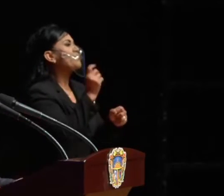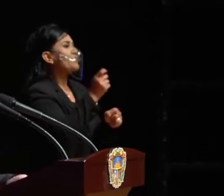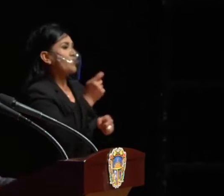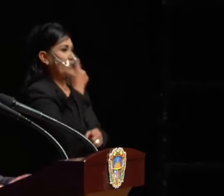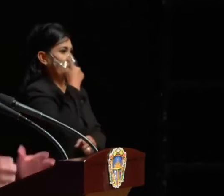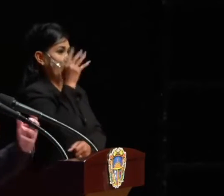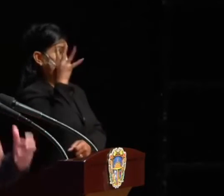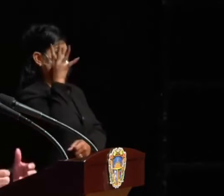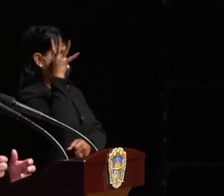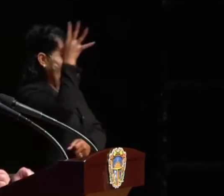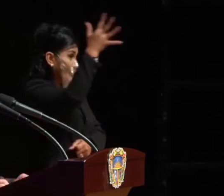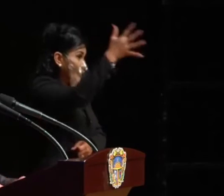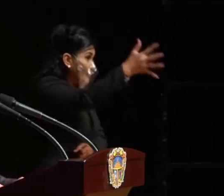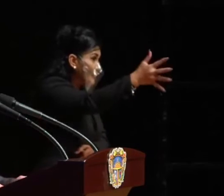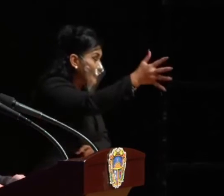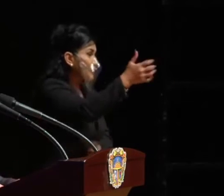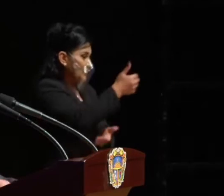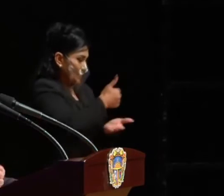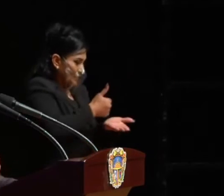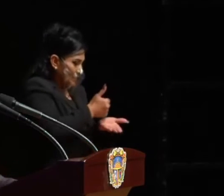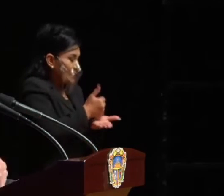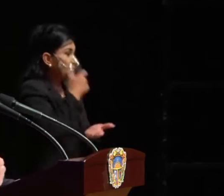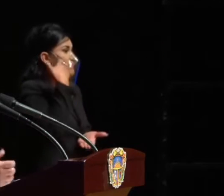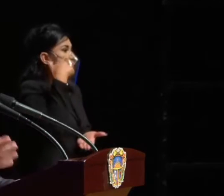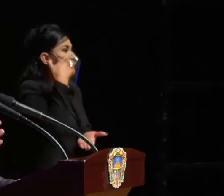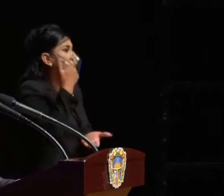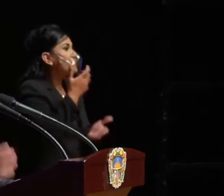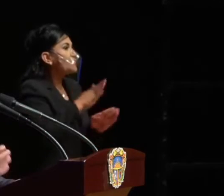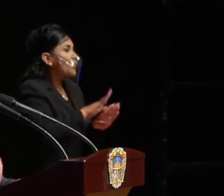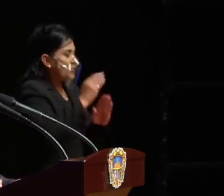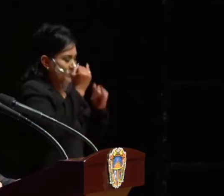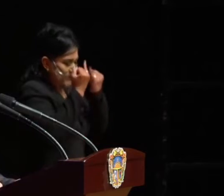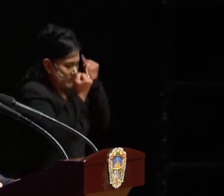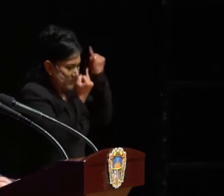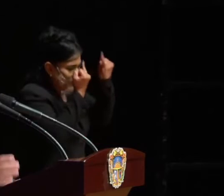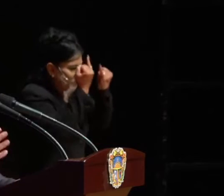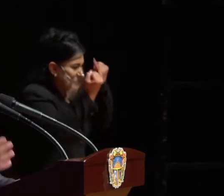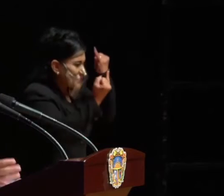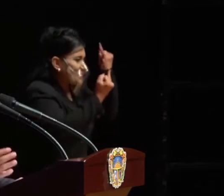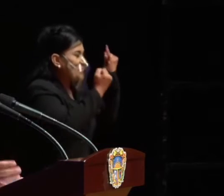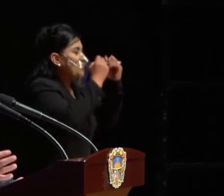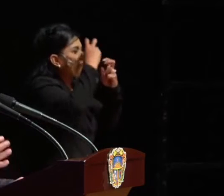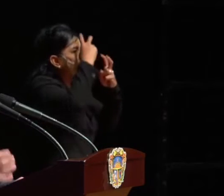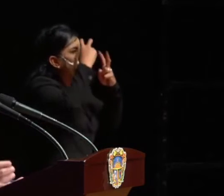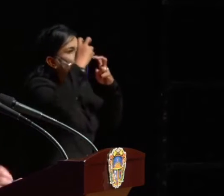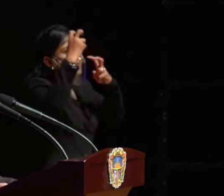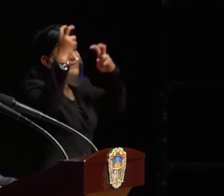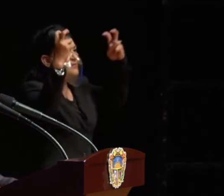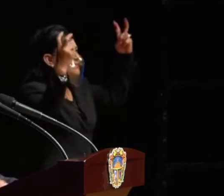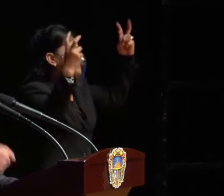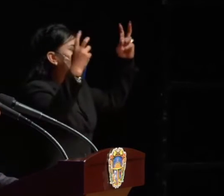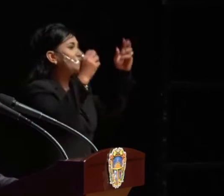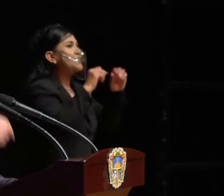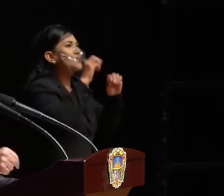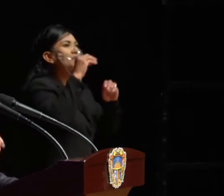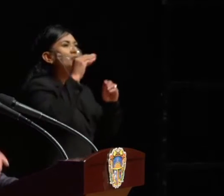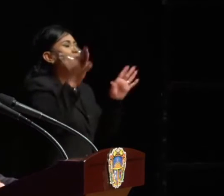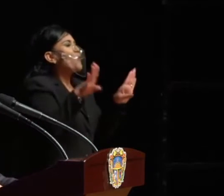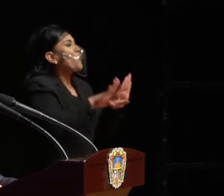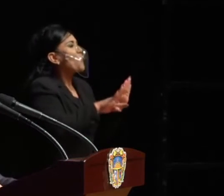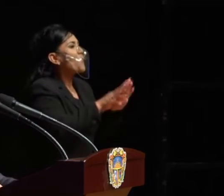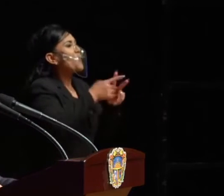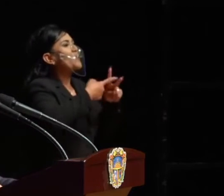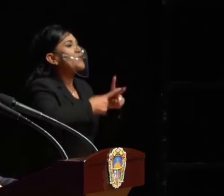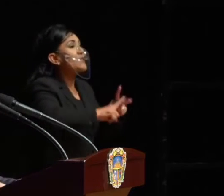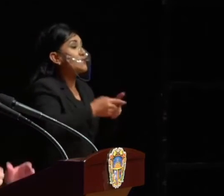una ciudad, de nuestra ciudad, se sueña, se imagina, se diseña y se construye desde